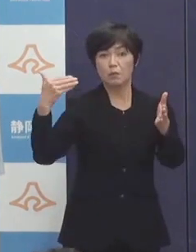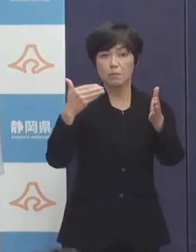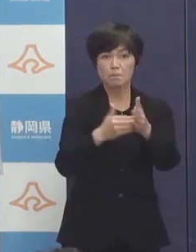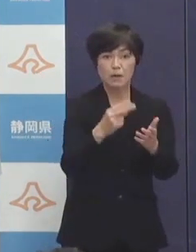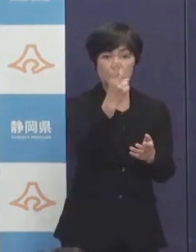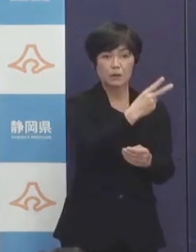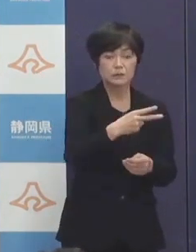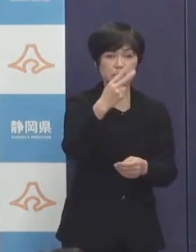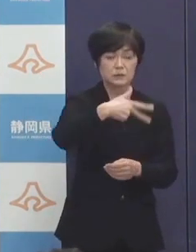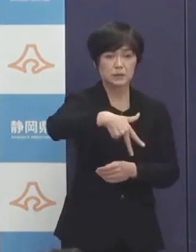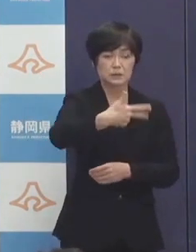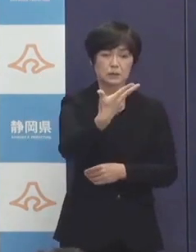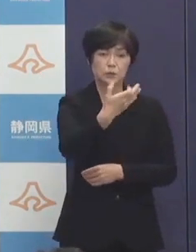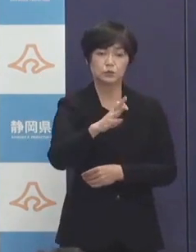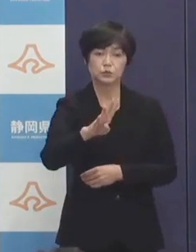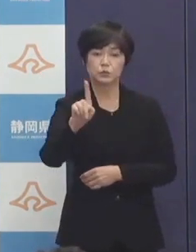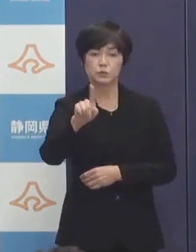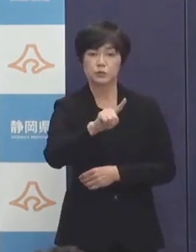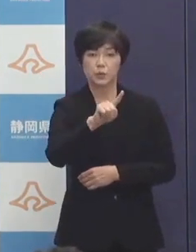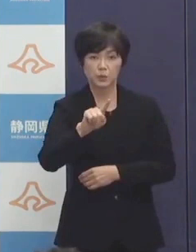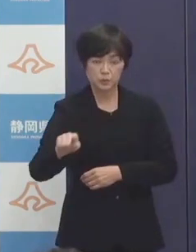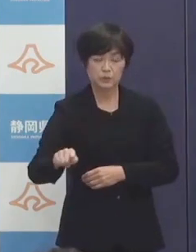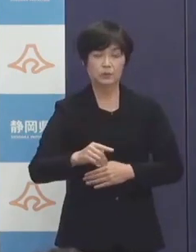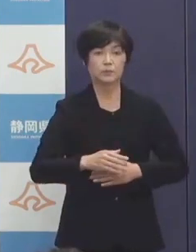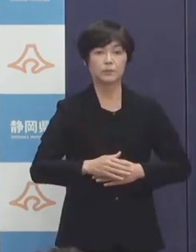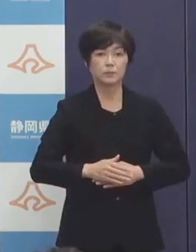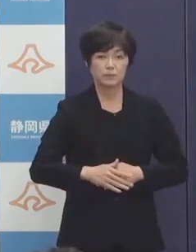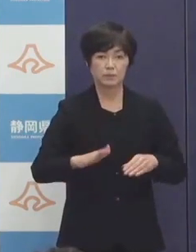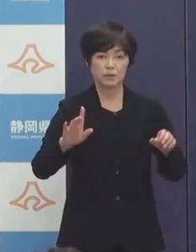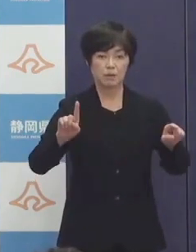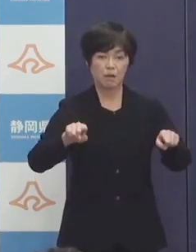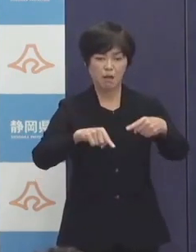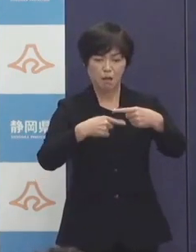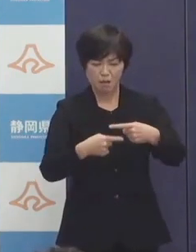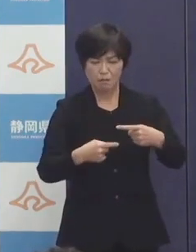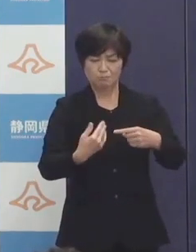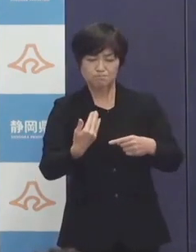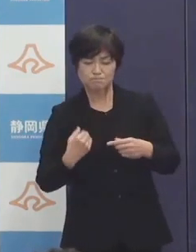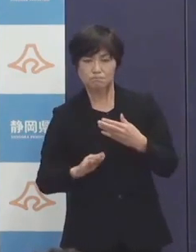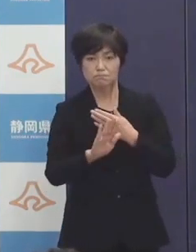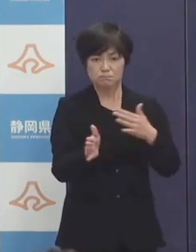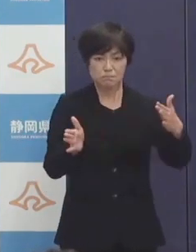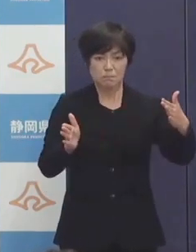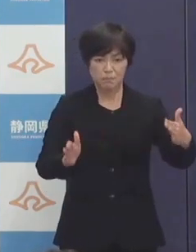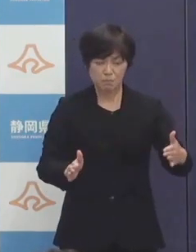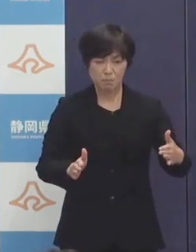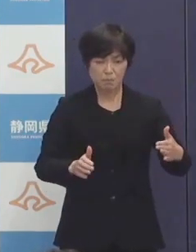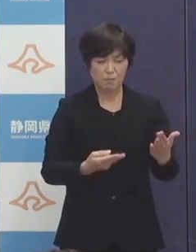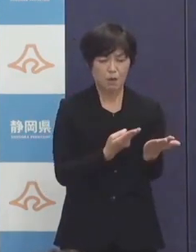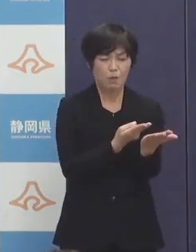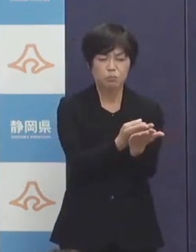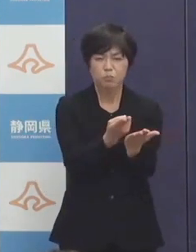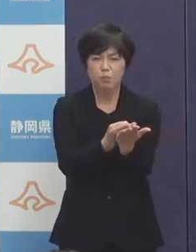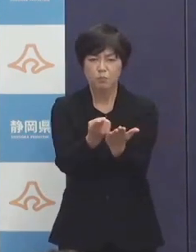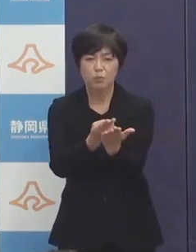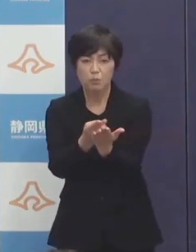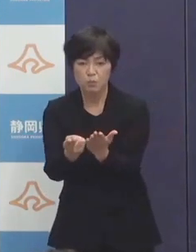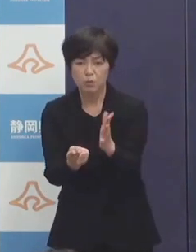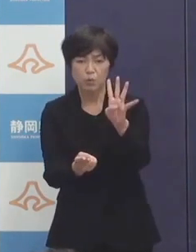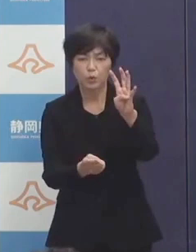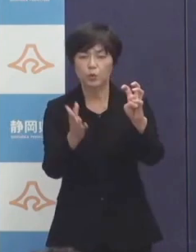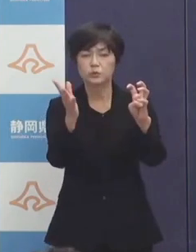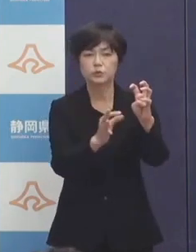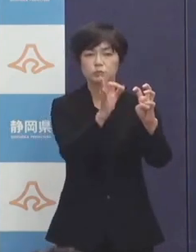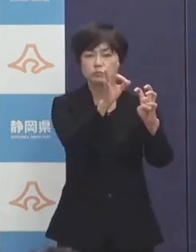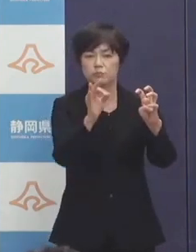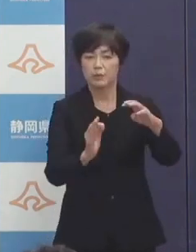2794名となりました。年末年始の期間中も 病床占有率は 40% 前後